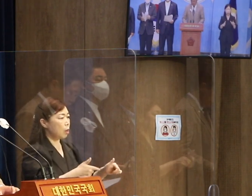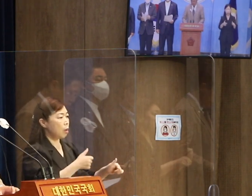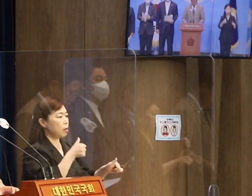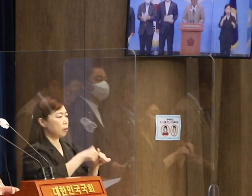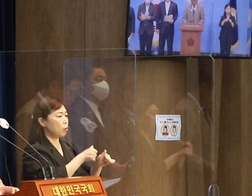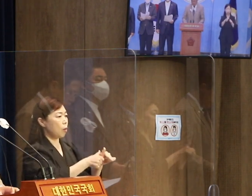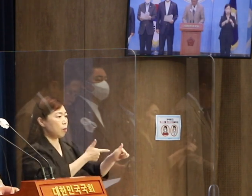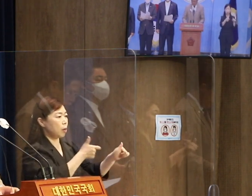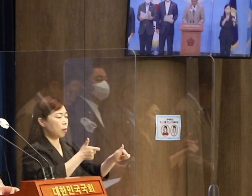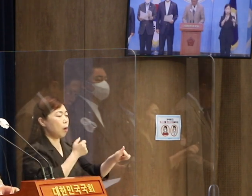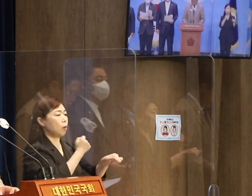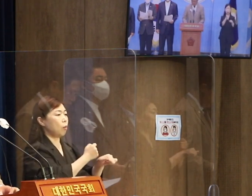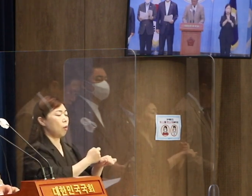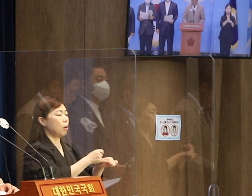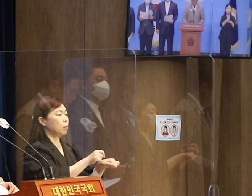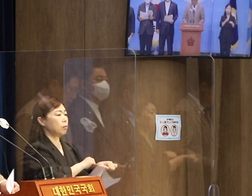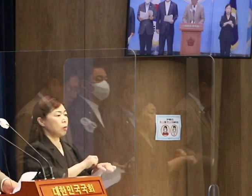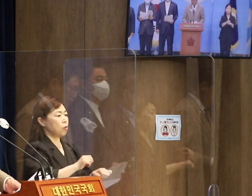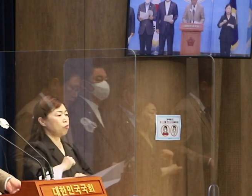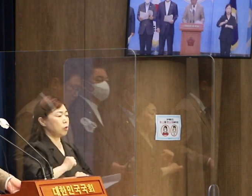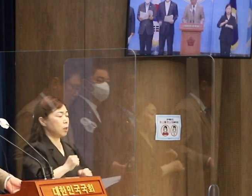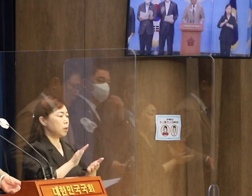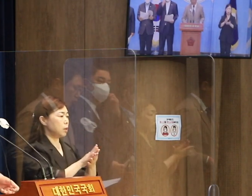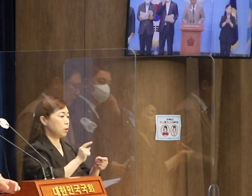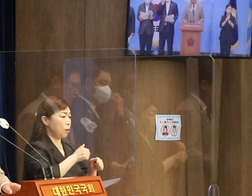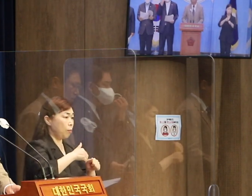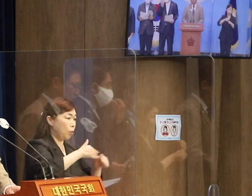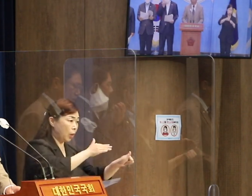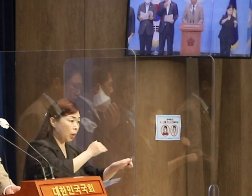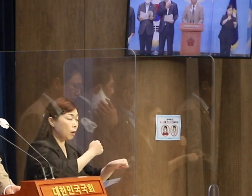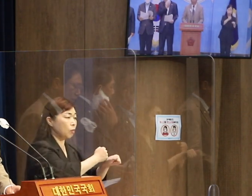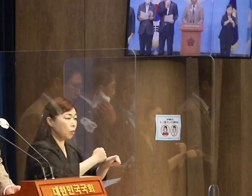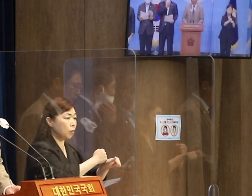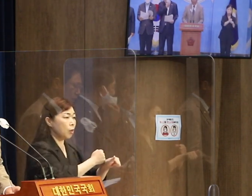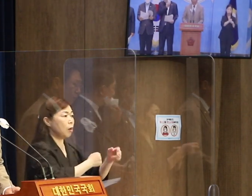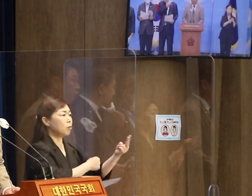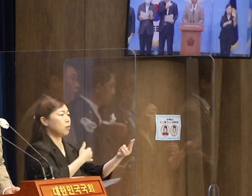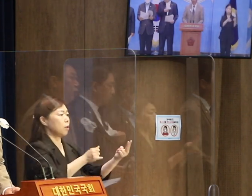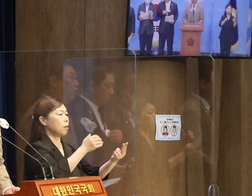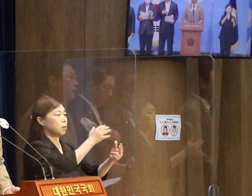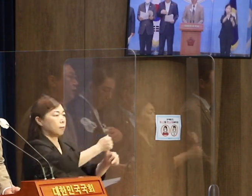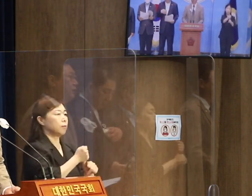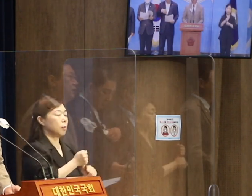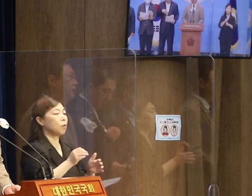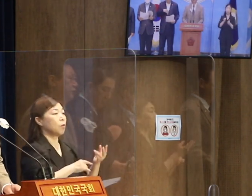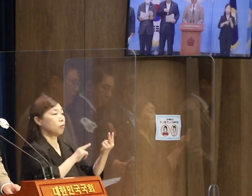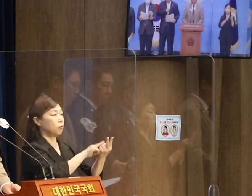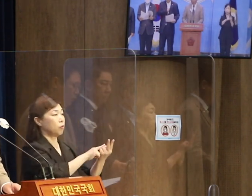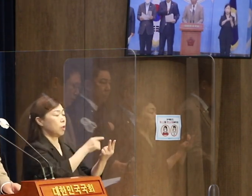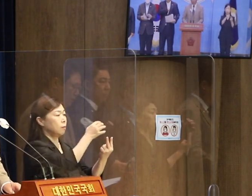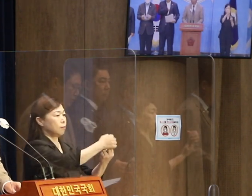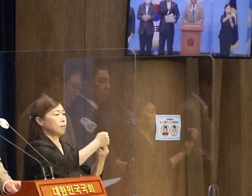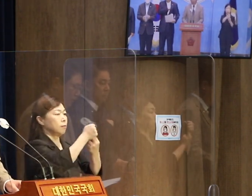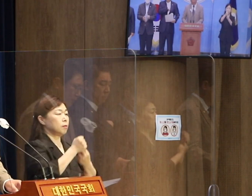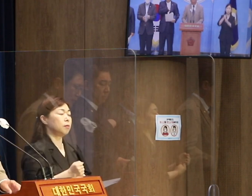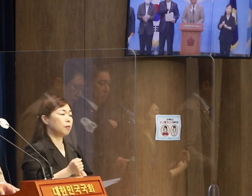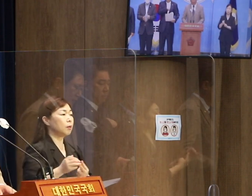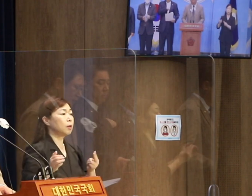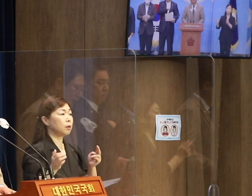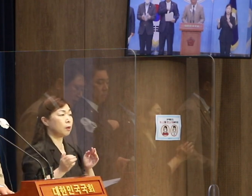경고사격을 하면서 특전요원을 선박에 직접 투입시켜 이들을 제압했고 이들을